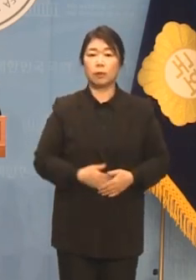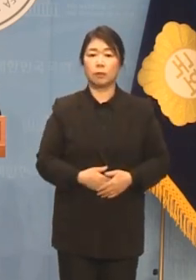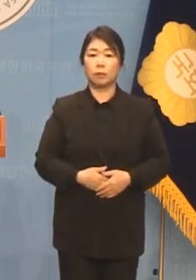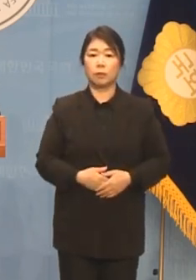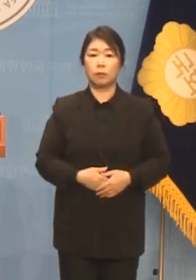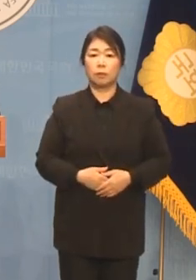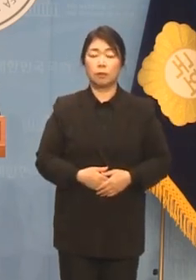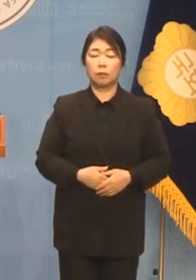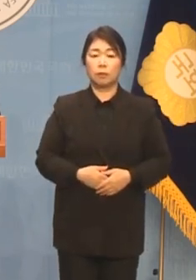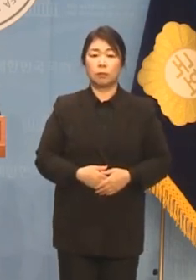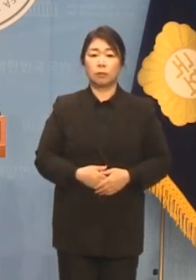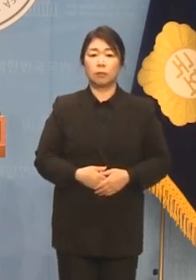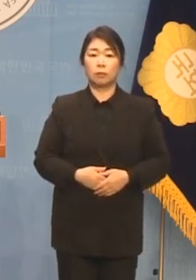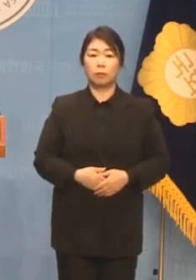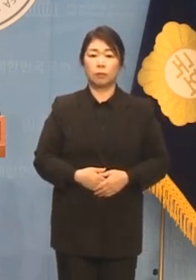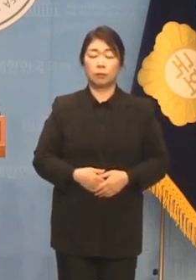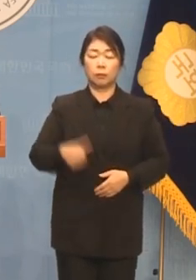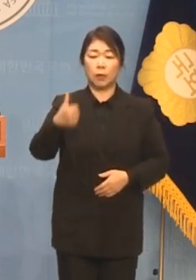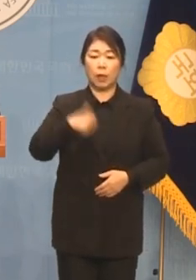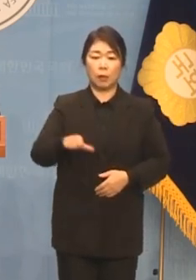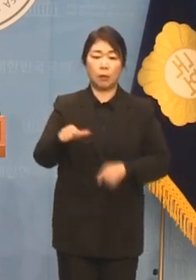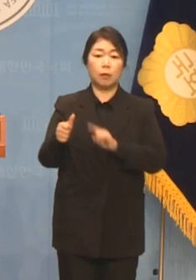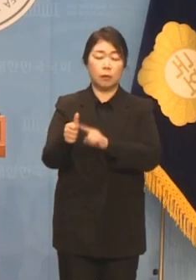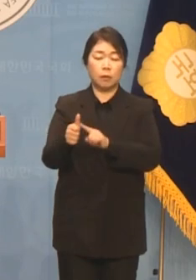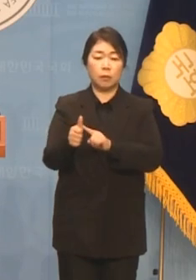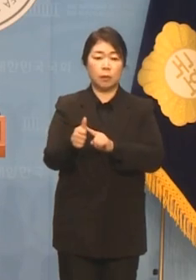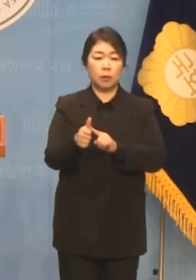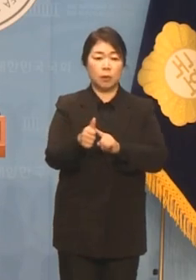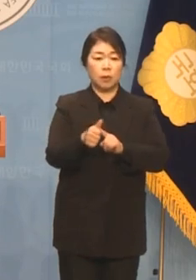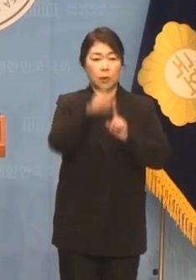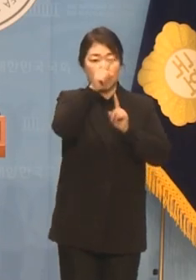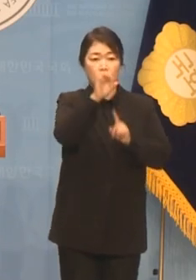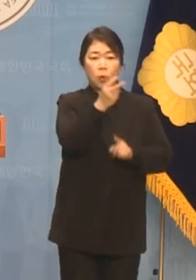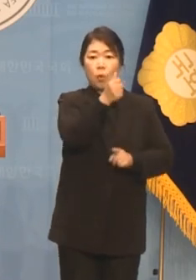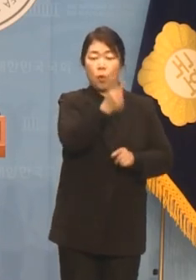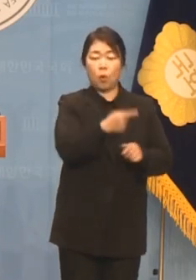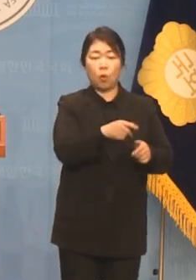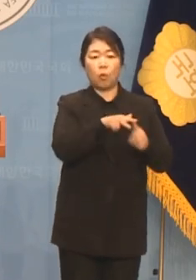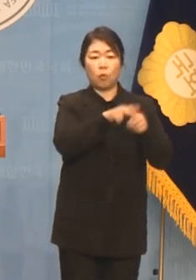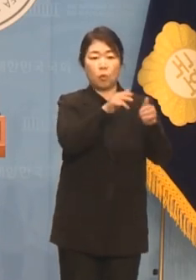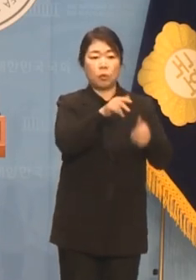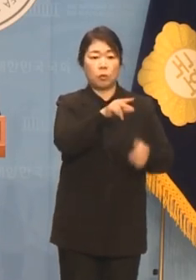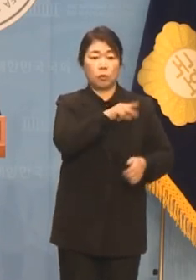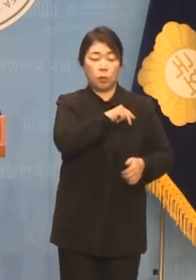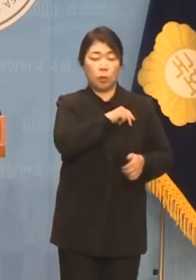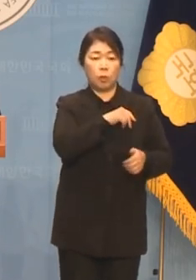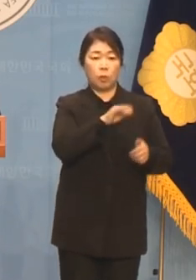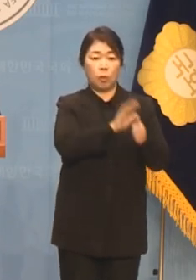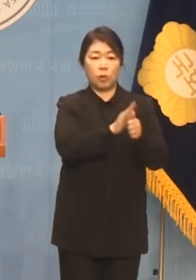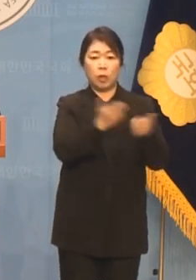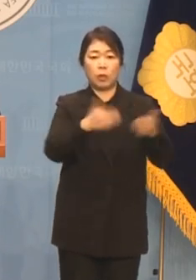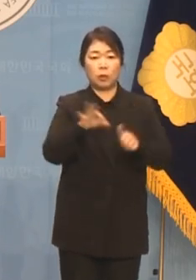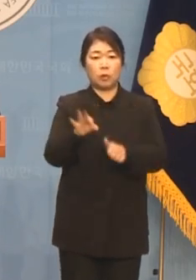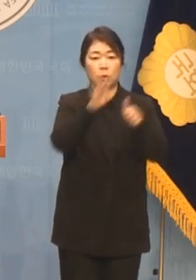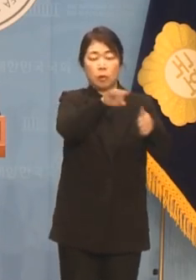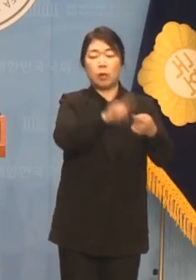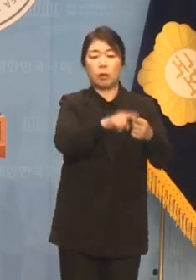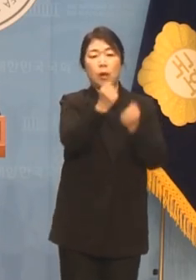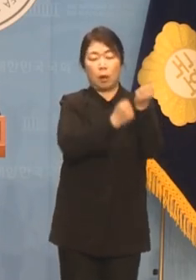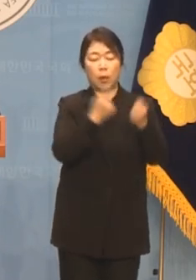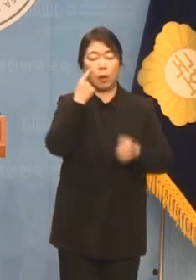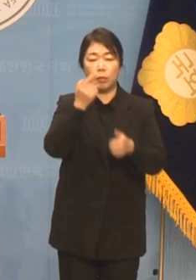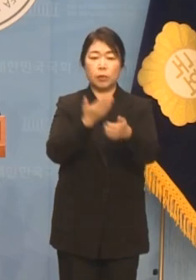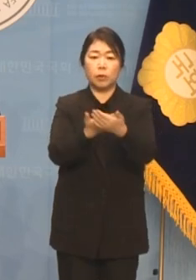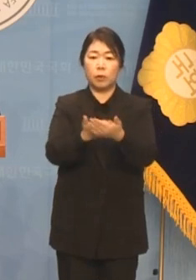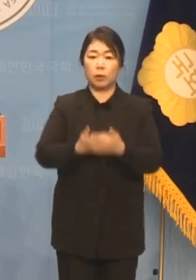이성원 구청장은 아들의 이용호 후보 보좌진 채용에 대해서 해명하시오 4월 10일 총선을 아빠